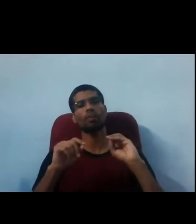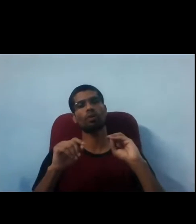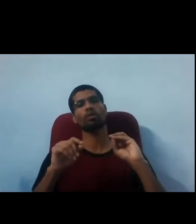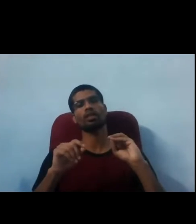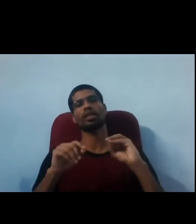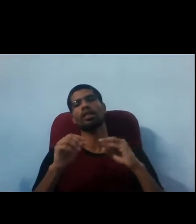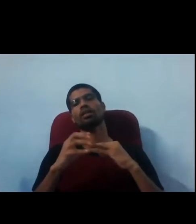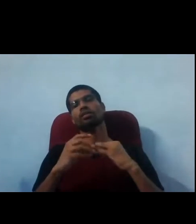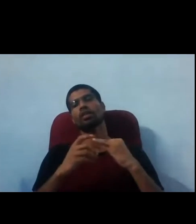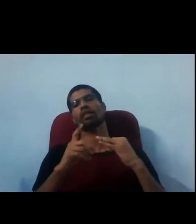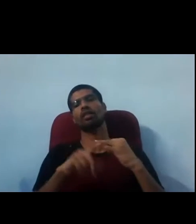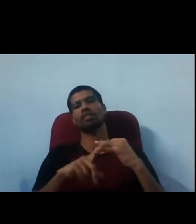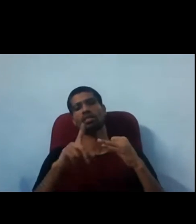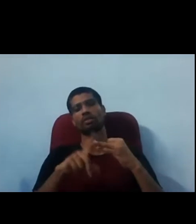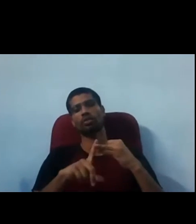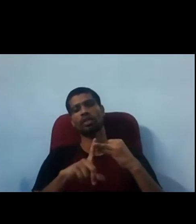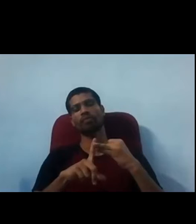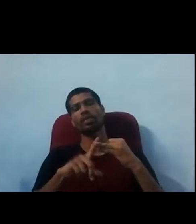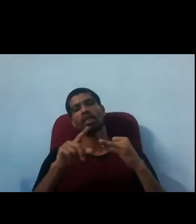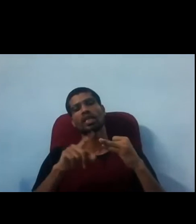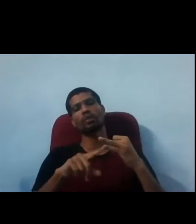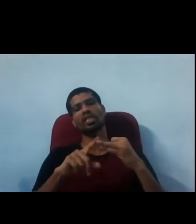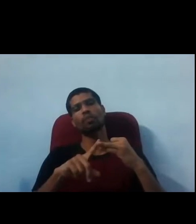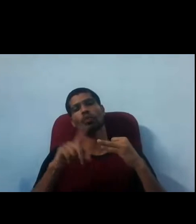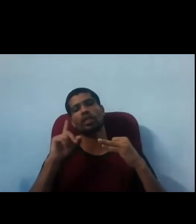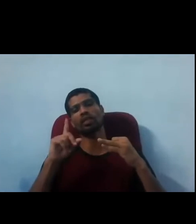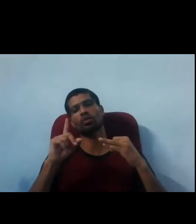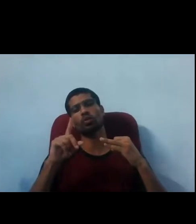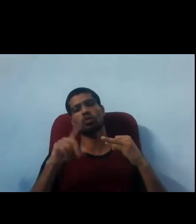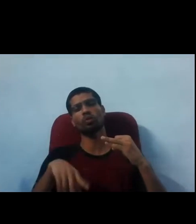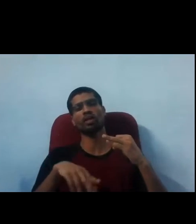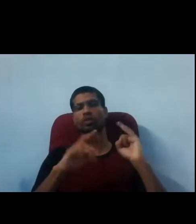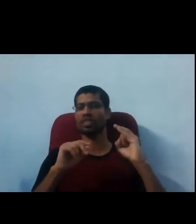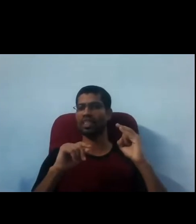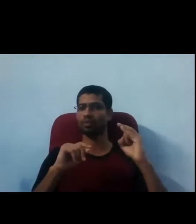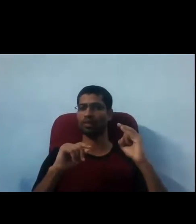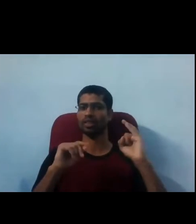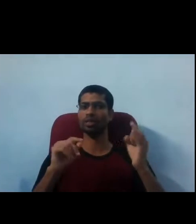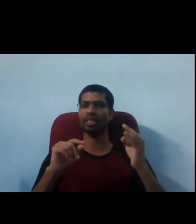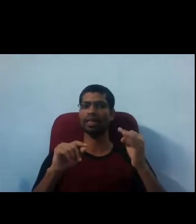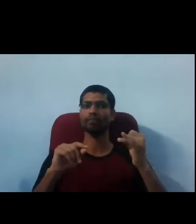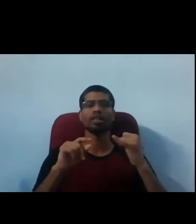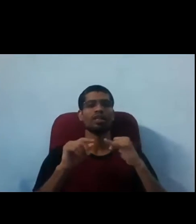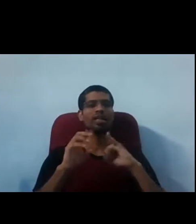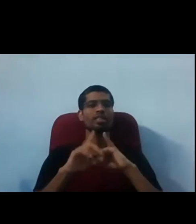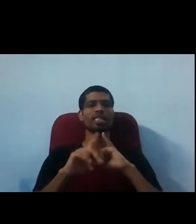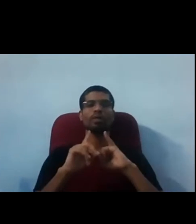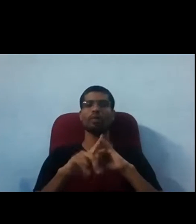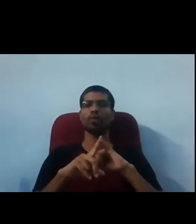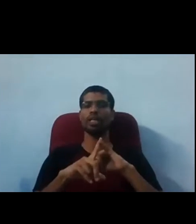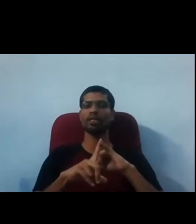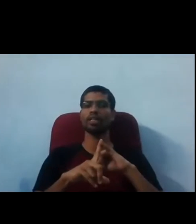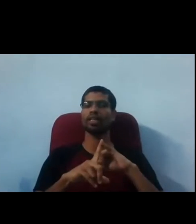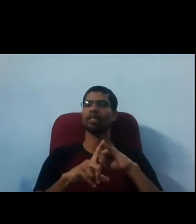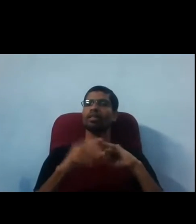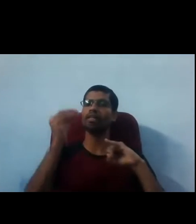मैं आप लोगों को बोला था, ये जो है कैल्सिनेशन एंड रोस्टिंग, इनमें से आप लोगों को एक दो मार्क का क्वेश्चन आएगा। बोलो वो क्या है, कॉल्सिनेशन में आप